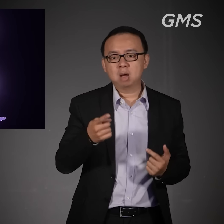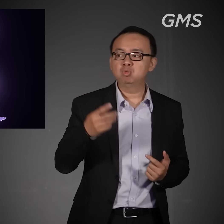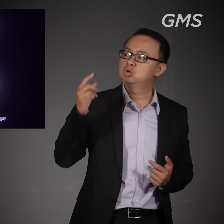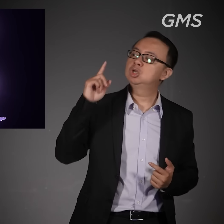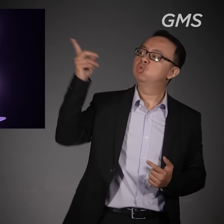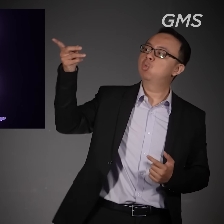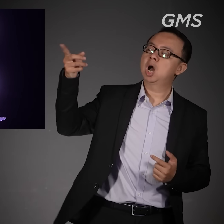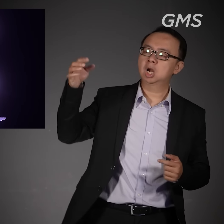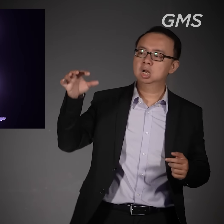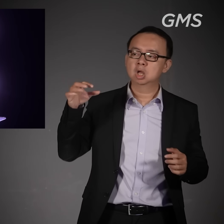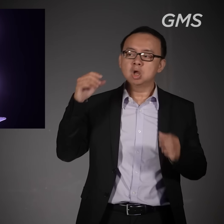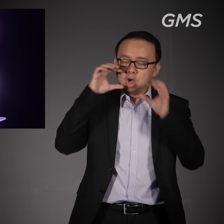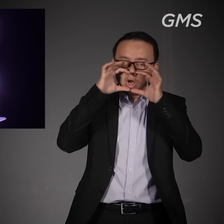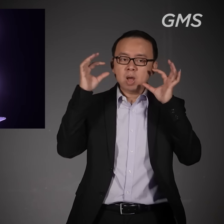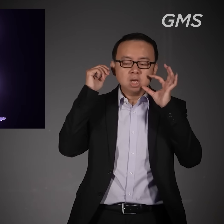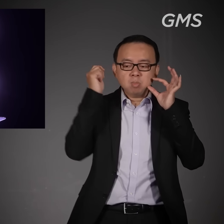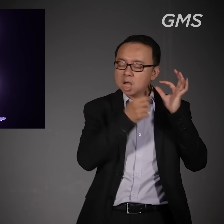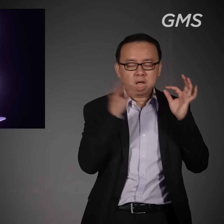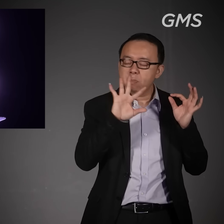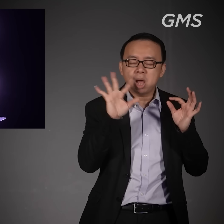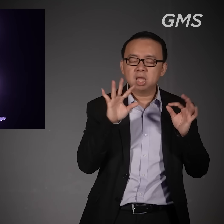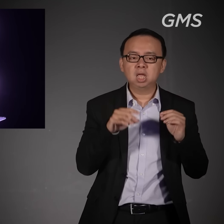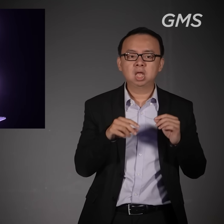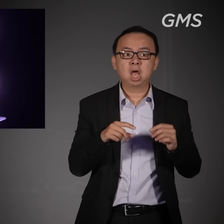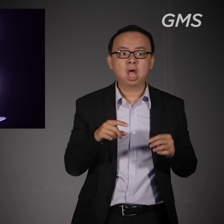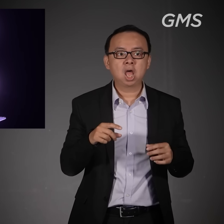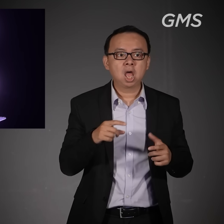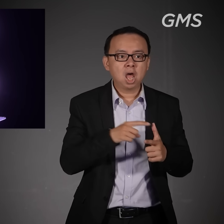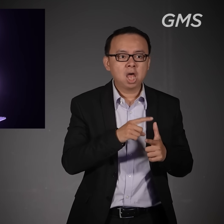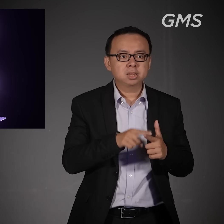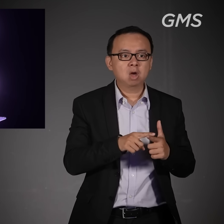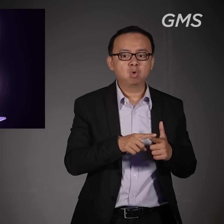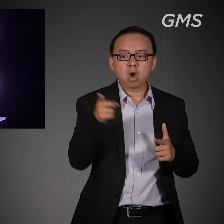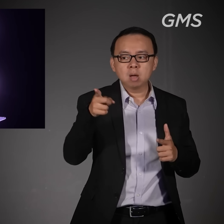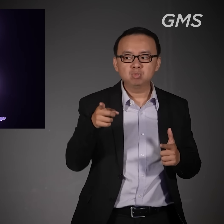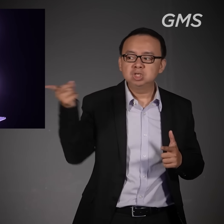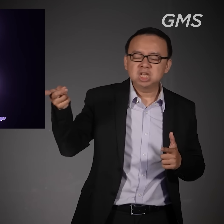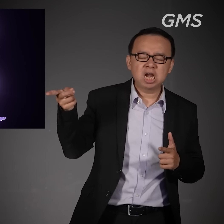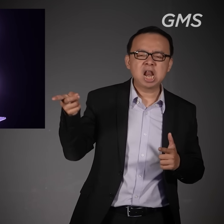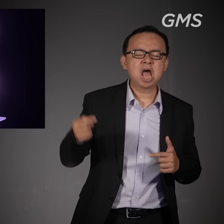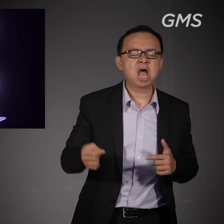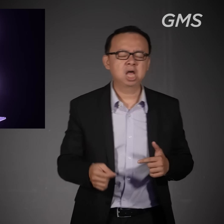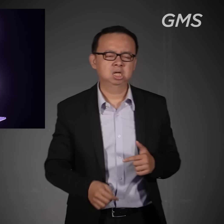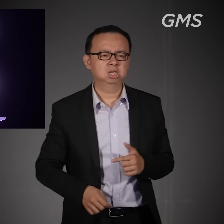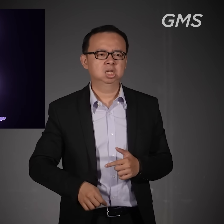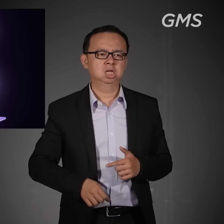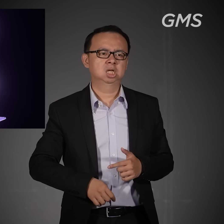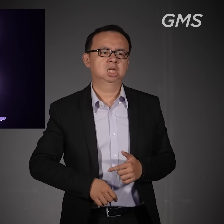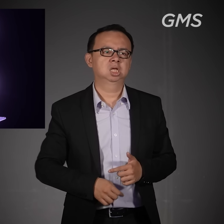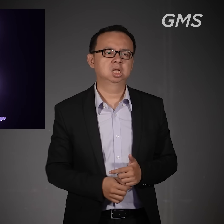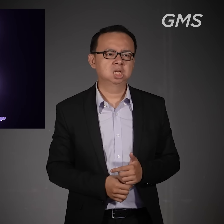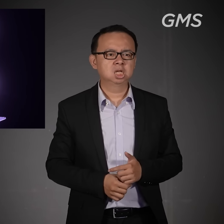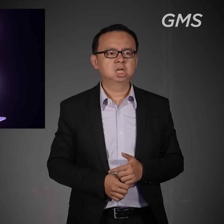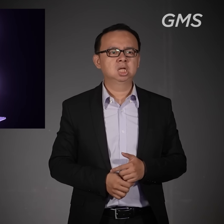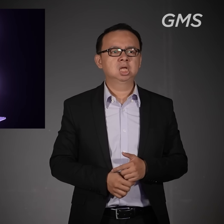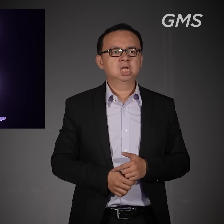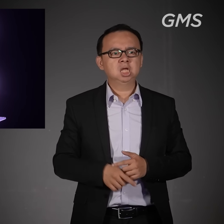kita berlama-lama di sana. Kemungkinan besar bukan terjadinya di